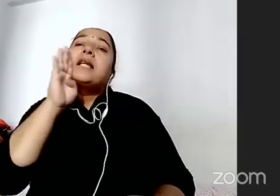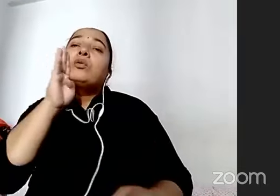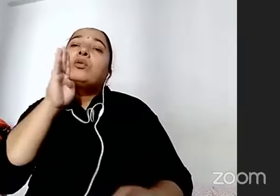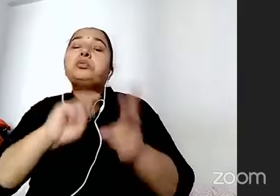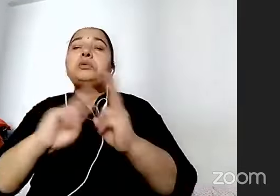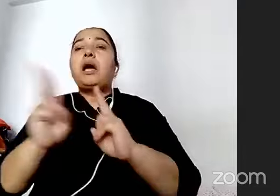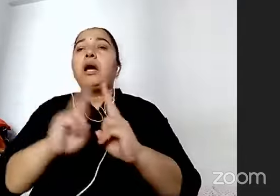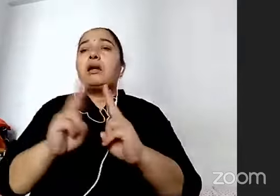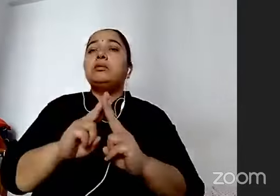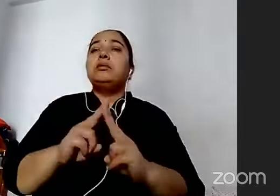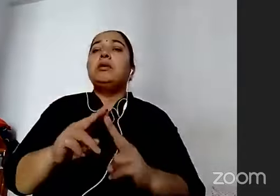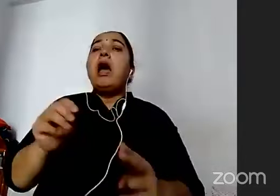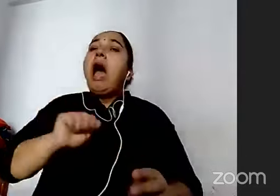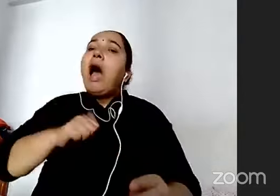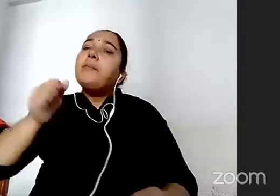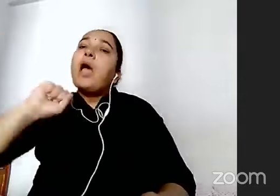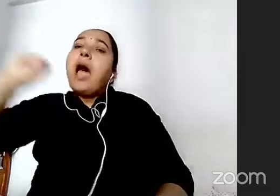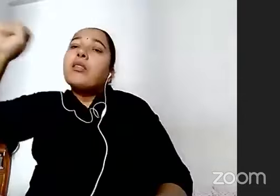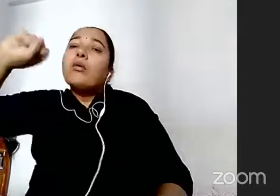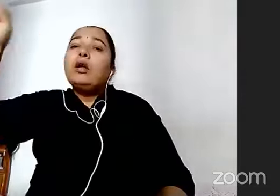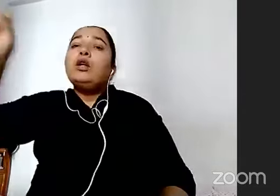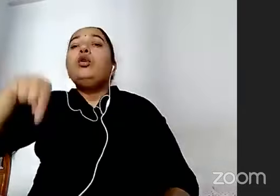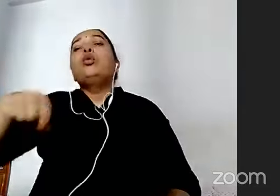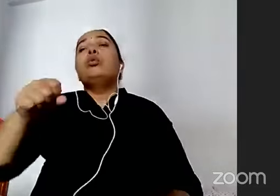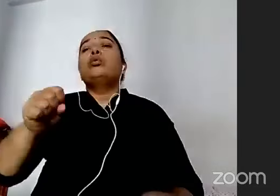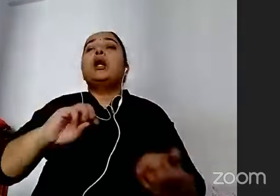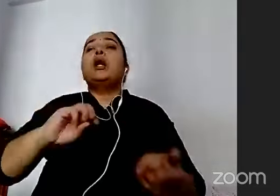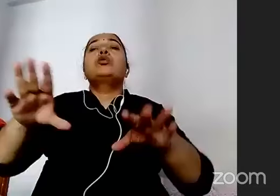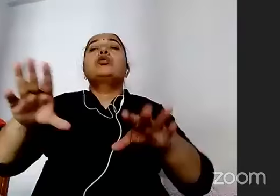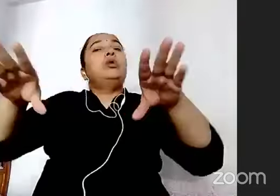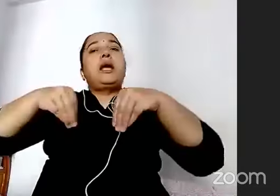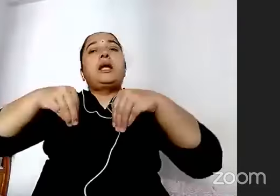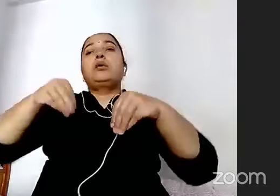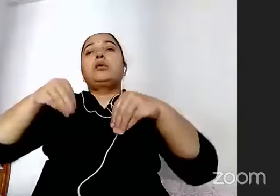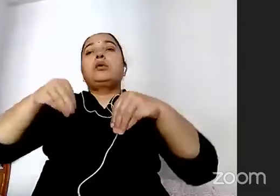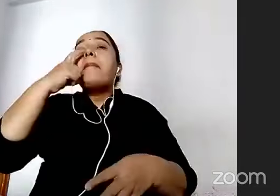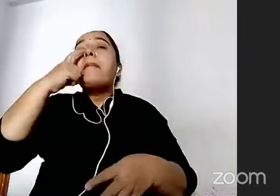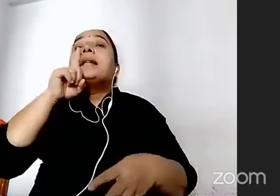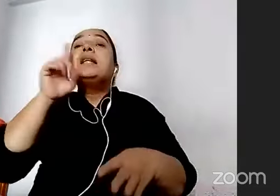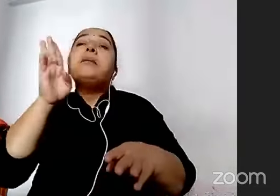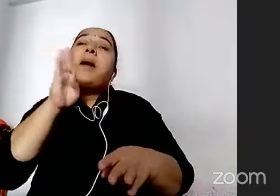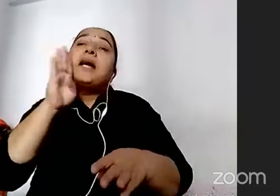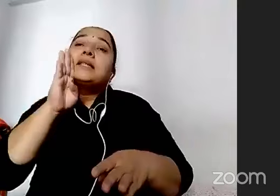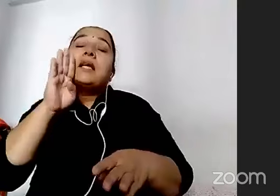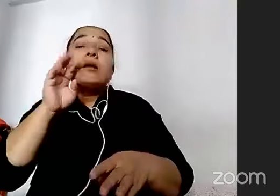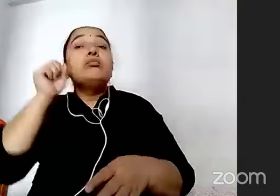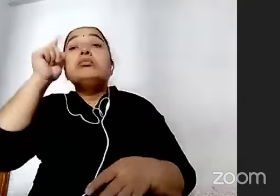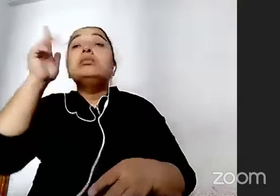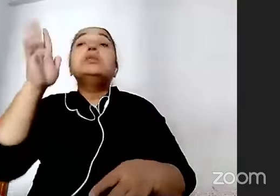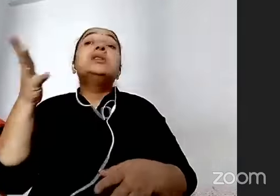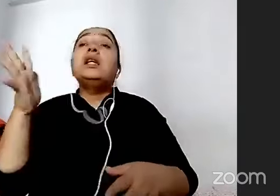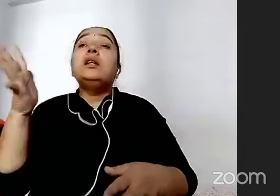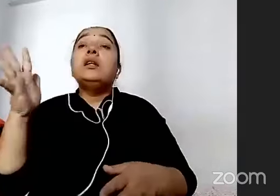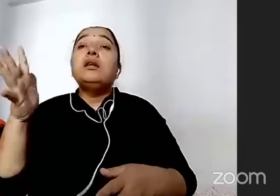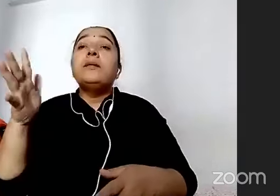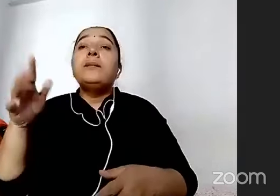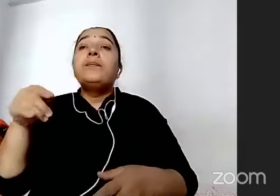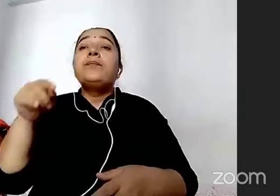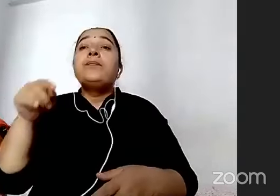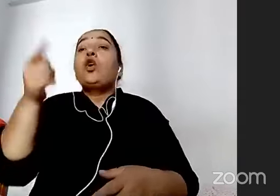गरेको अवस्थाहरू चाहिँ छैन। भनेको मतलब अझै पनि चाहिँ अपाङ्गता भएका व्यक्तिहरूको सवाल भनेको इट इज ओन्ली बेस्ड